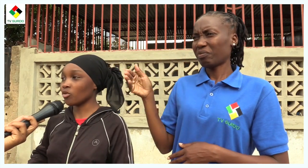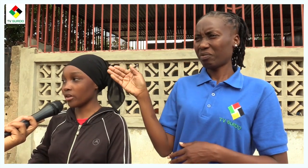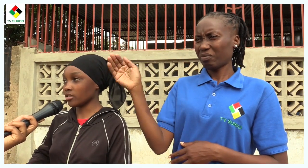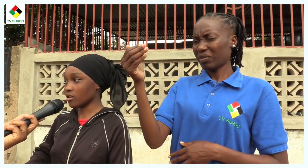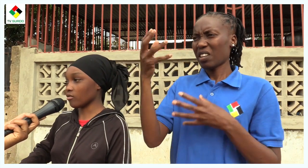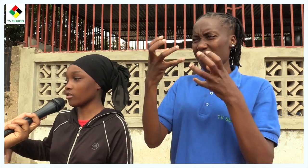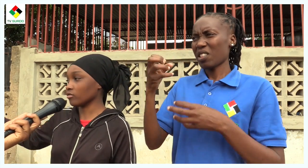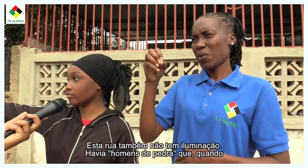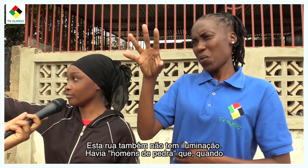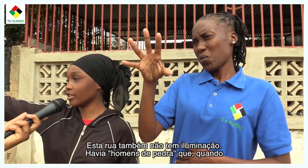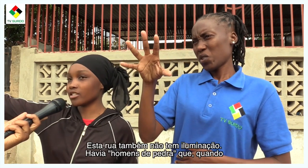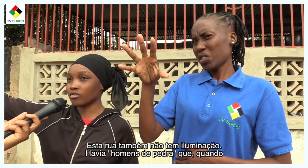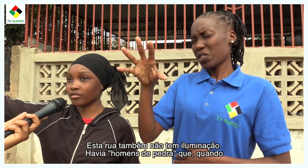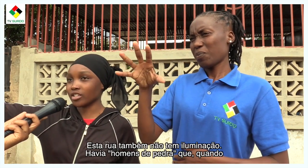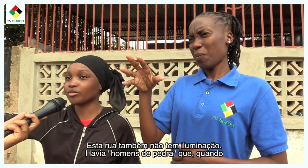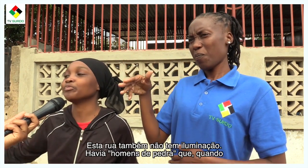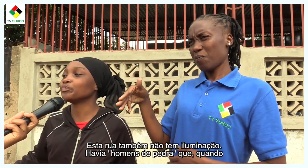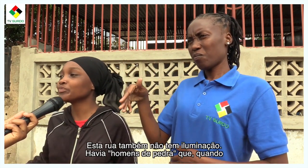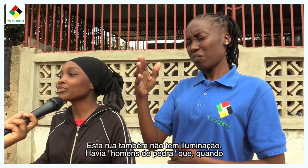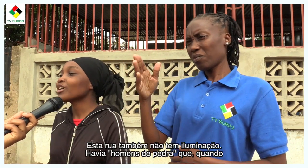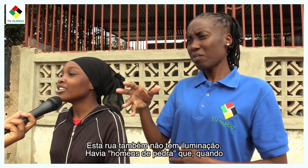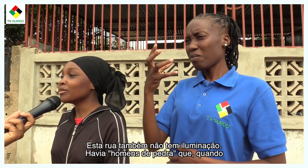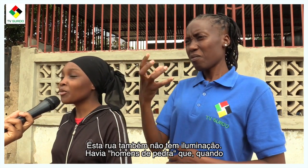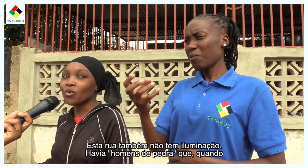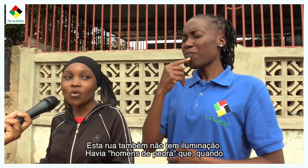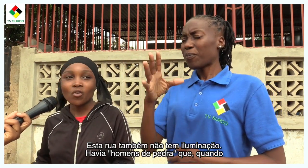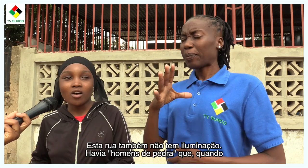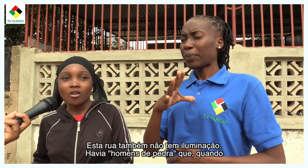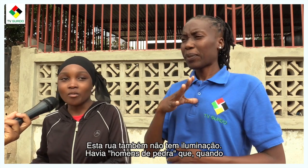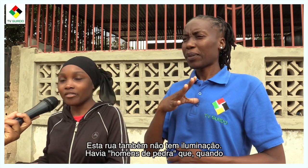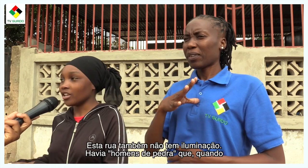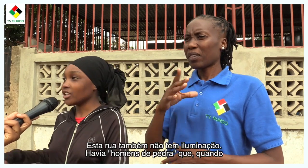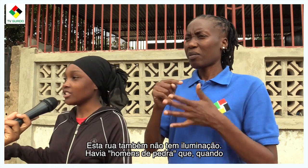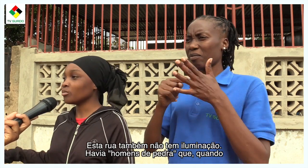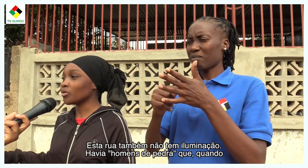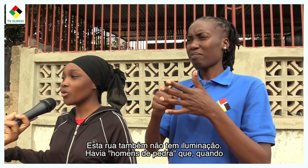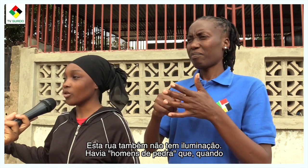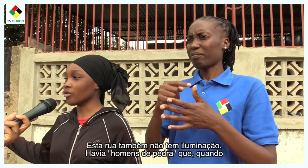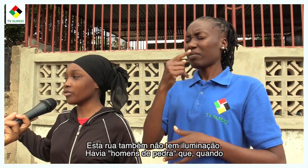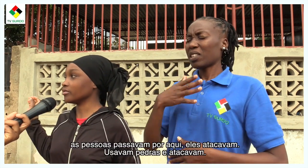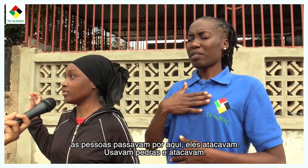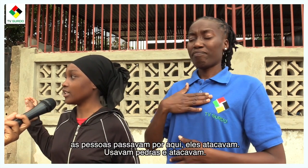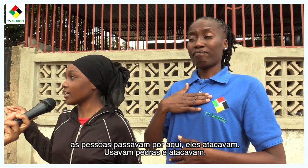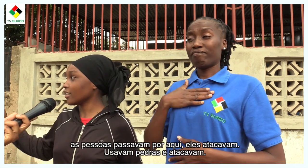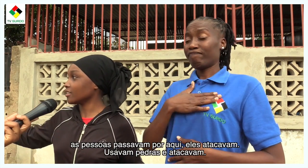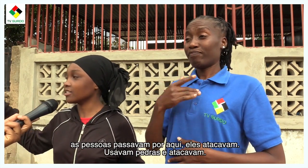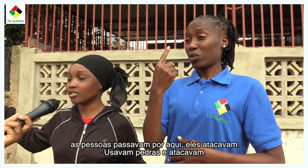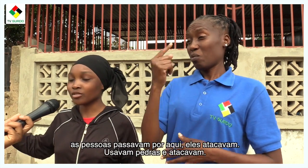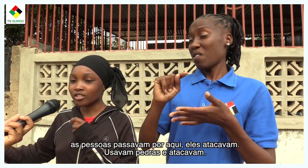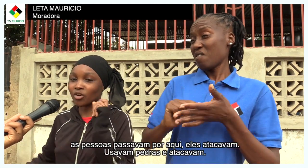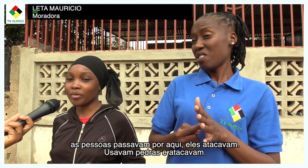também não tem iluminação essa conum tipo uma vez Tipo tinha